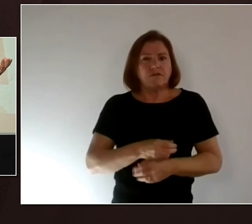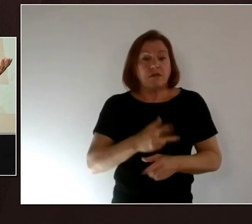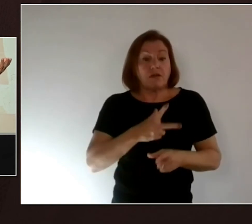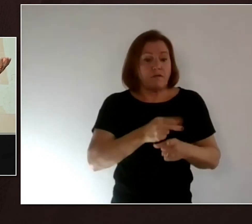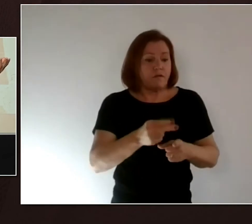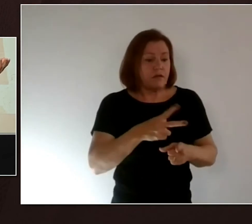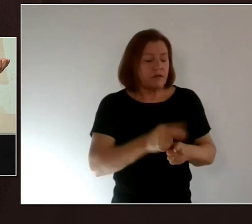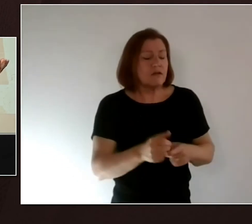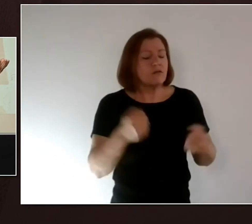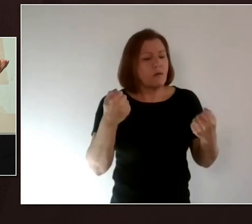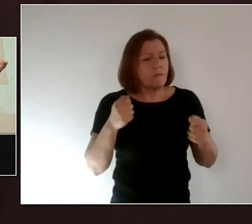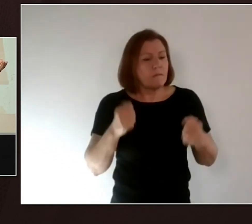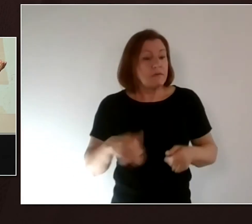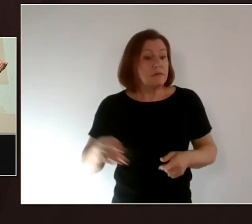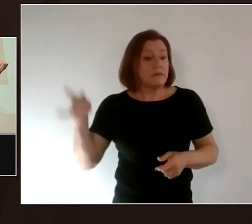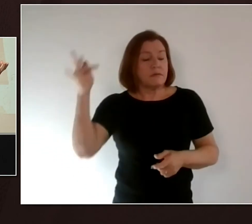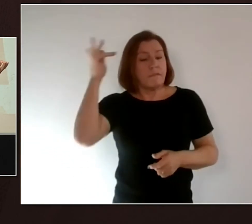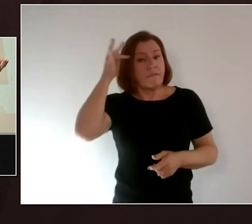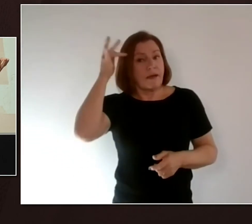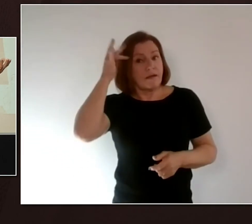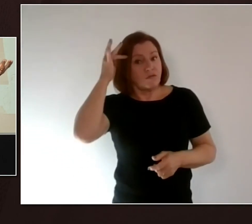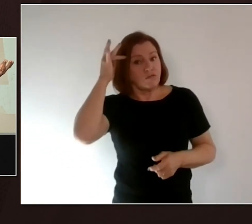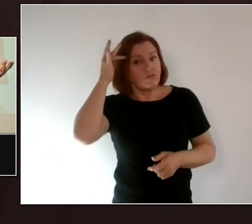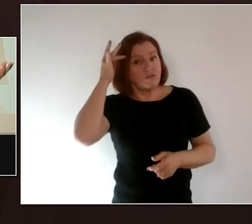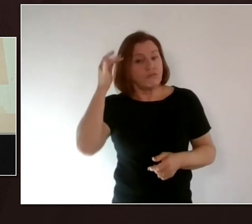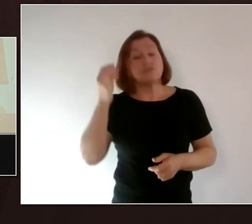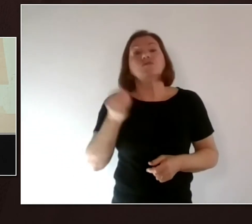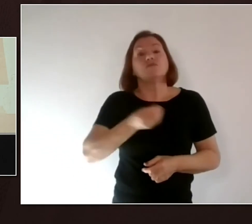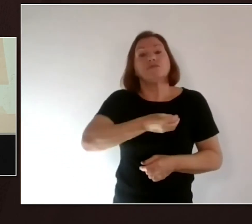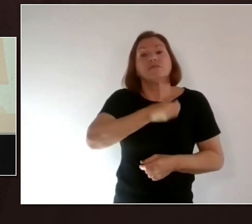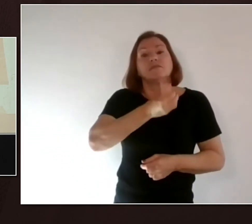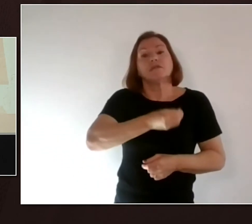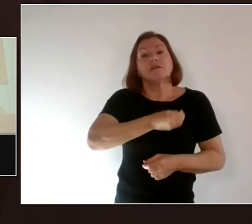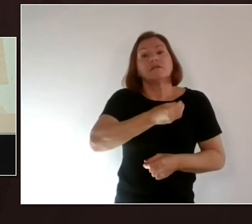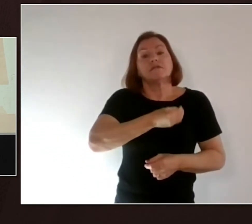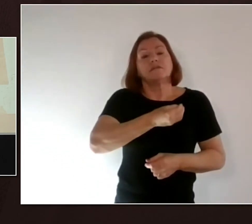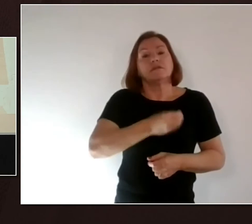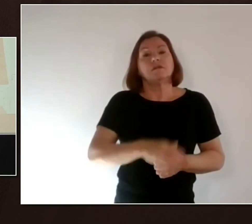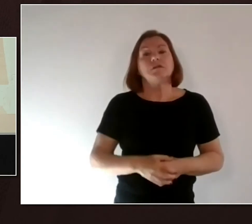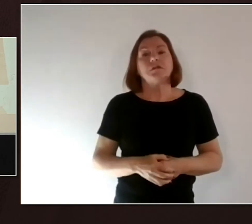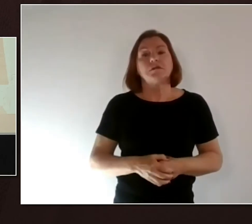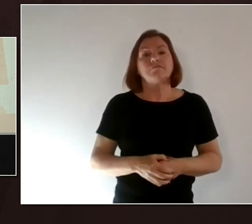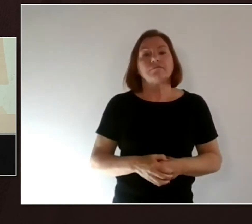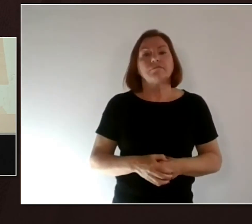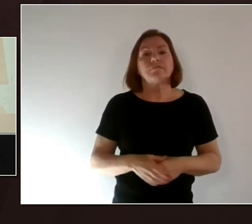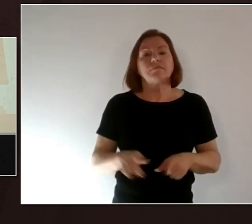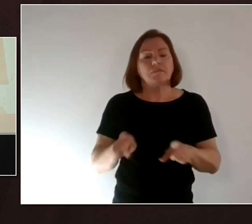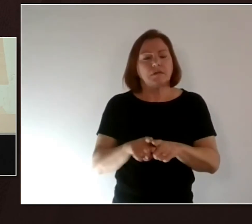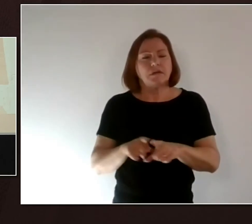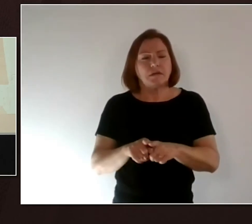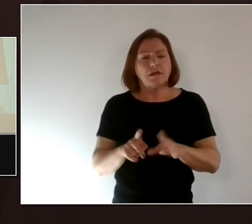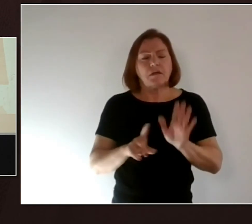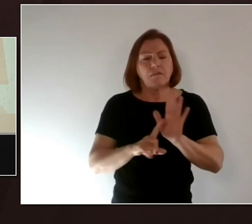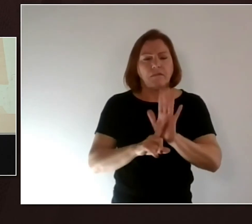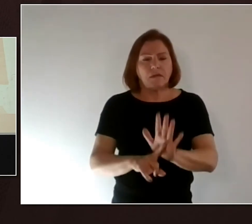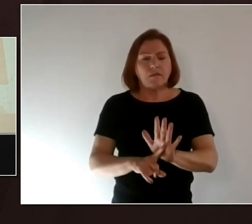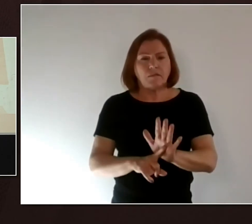tenha maturidade na vida, certo? E depois também mostrei para vocês que em Lucas